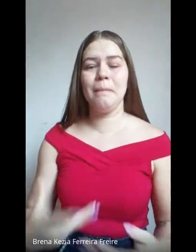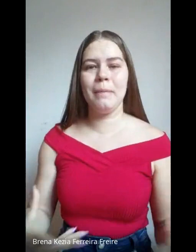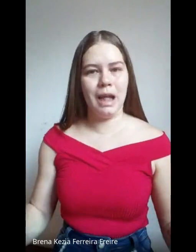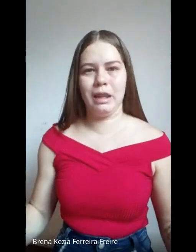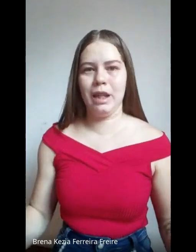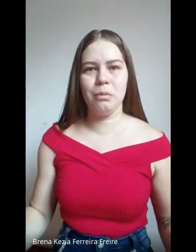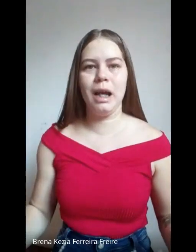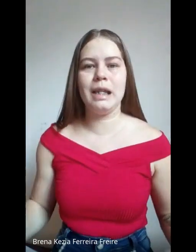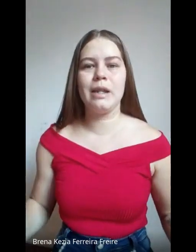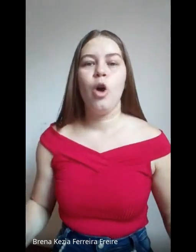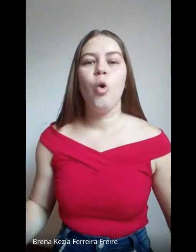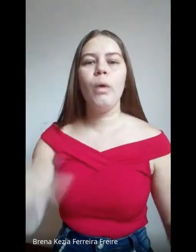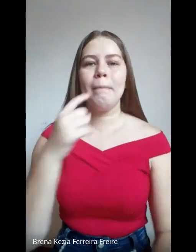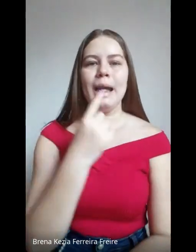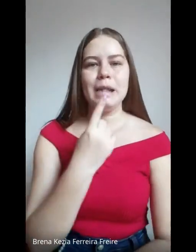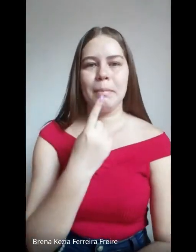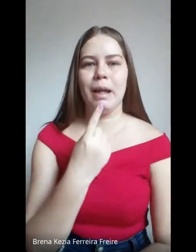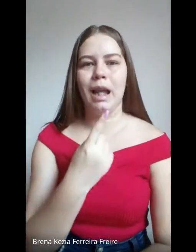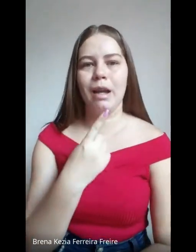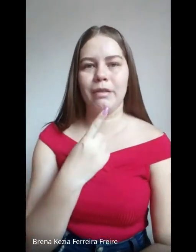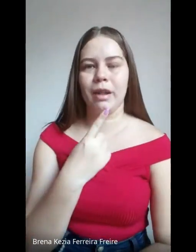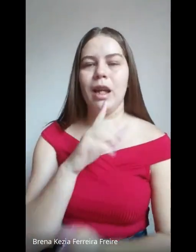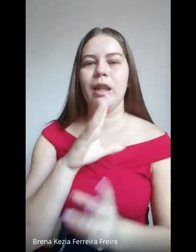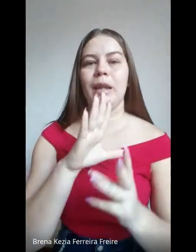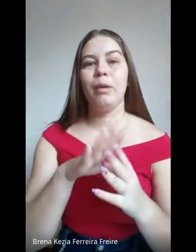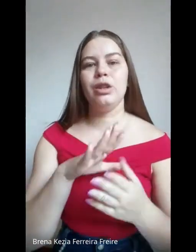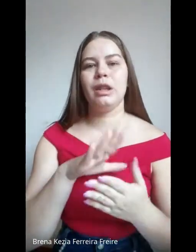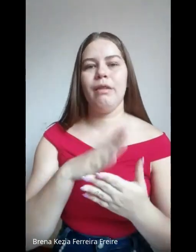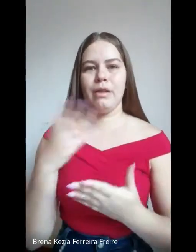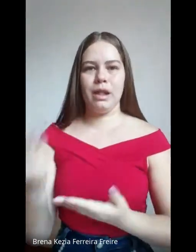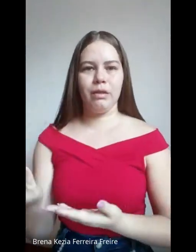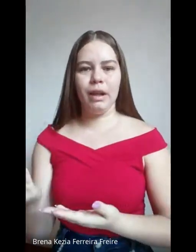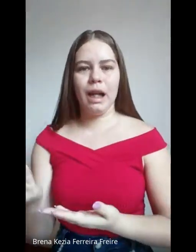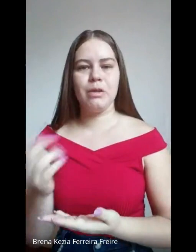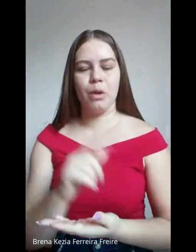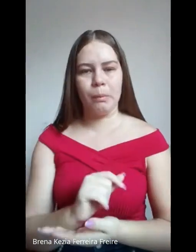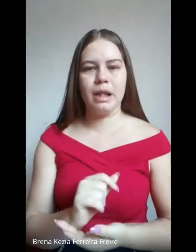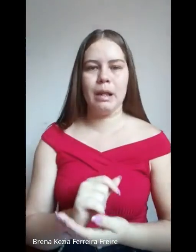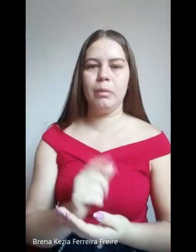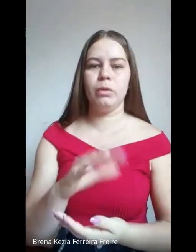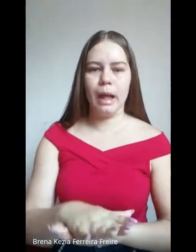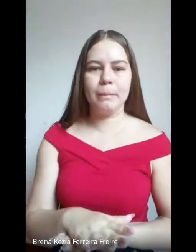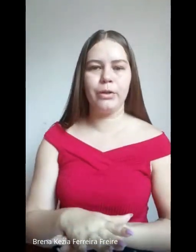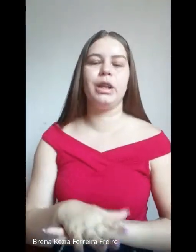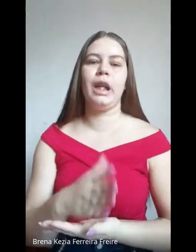também, até demais. Uma mesma palavra pode ter vários significados, como por exemplo o capote, que é um